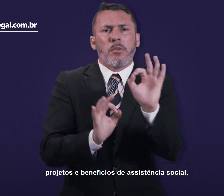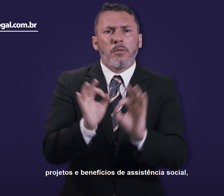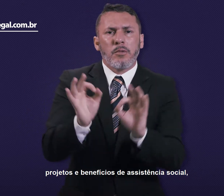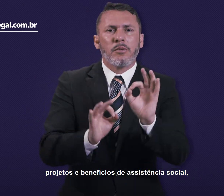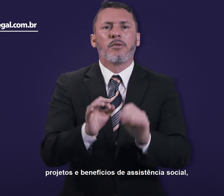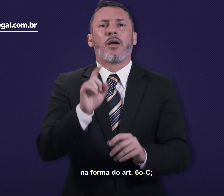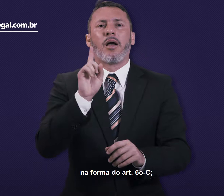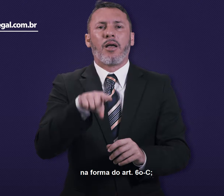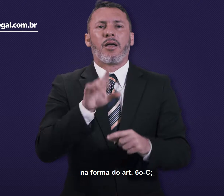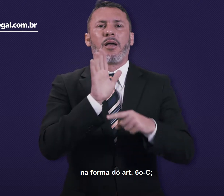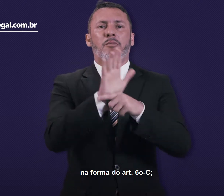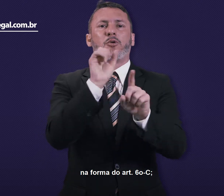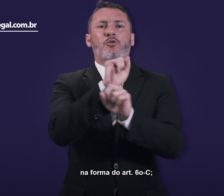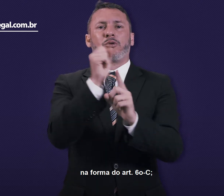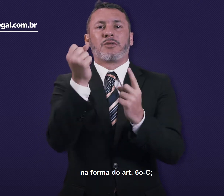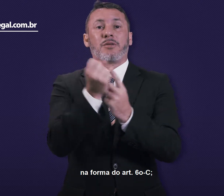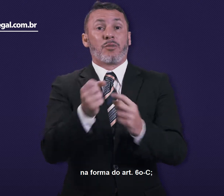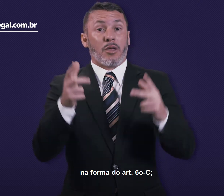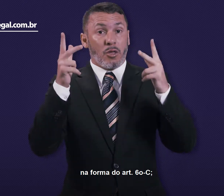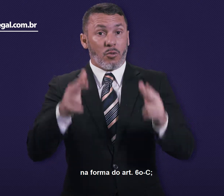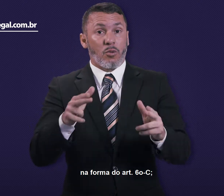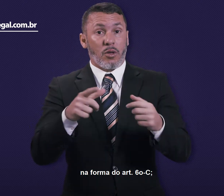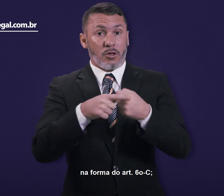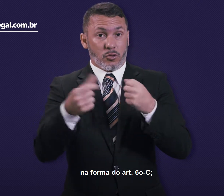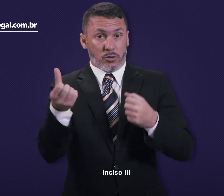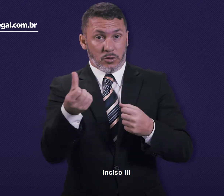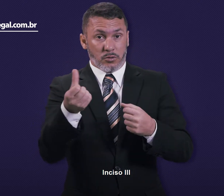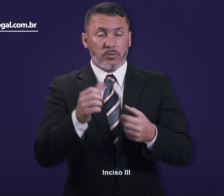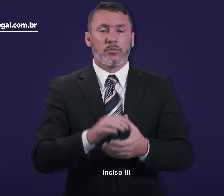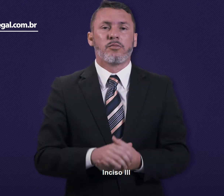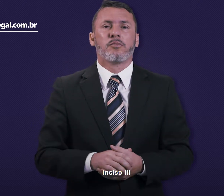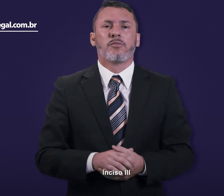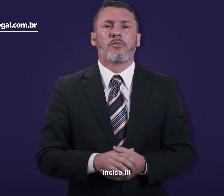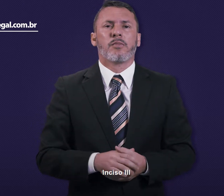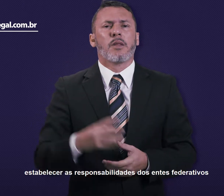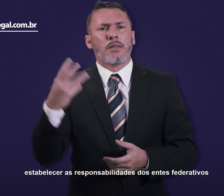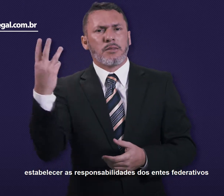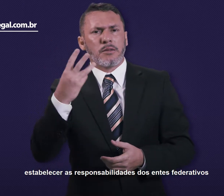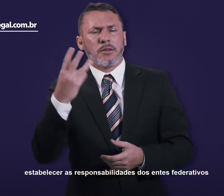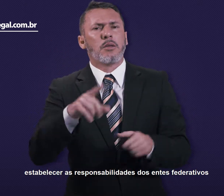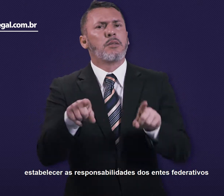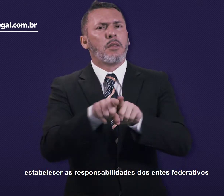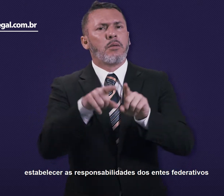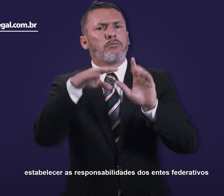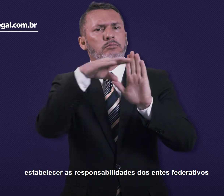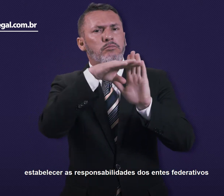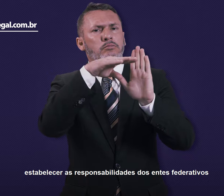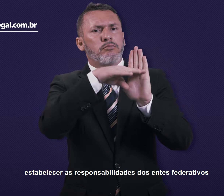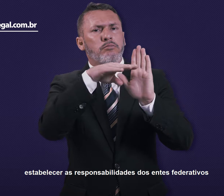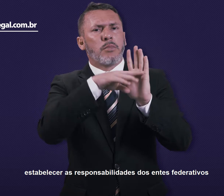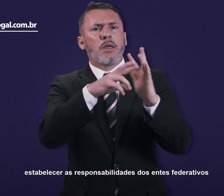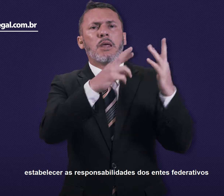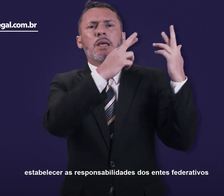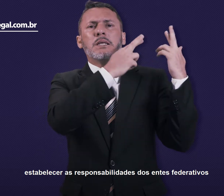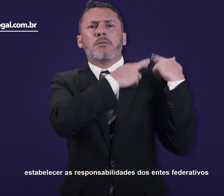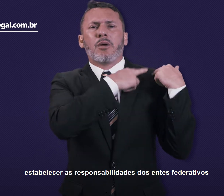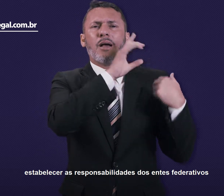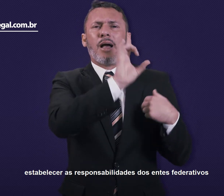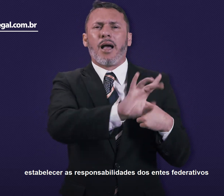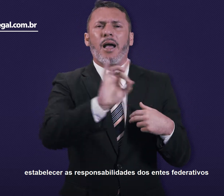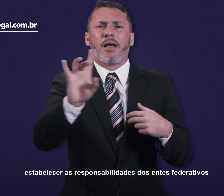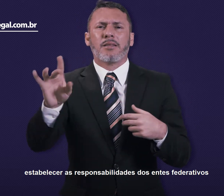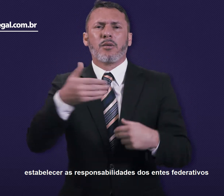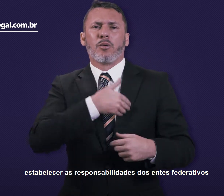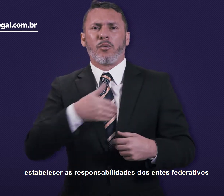assistência social na forma do artigo 6º-C. Inciso 3. Estabelecer as responsabilidades dos